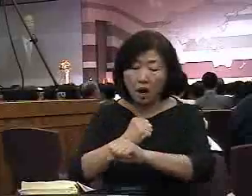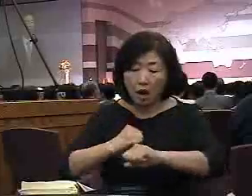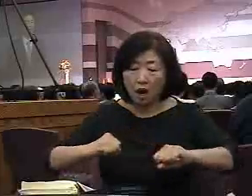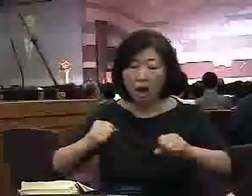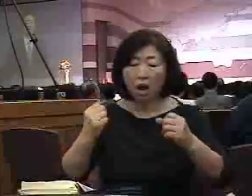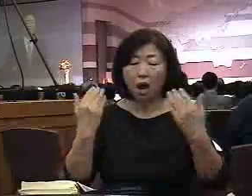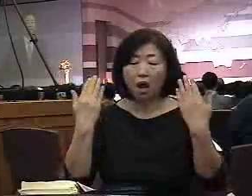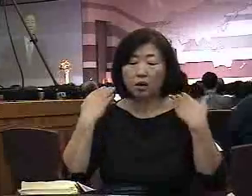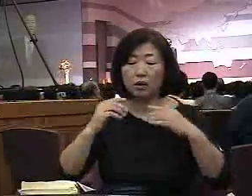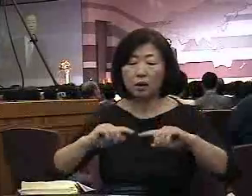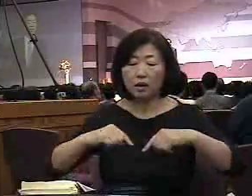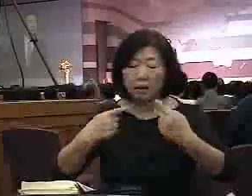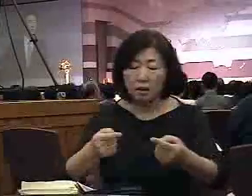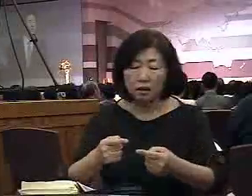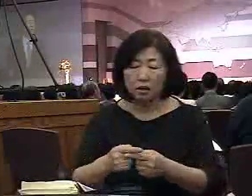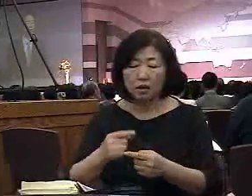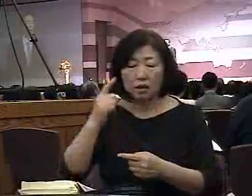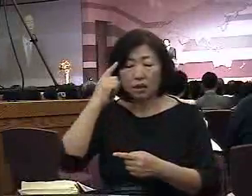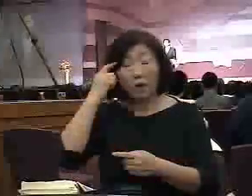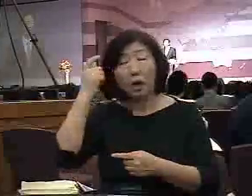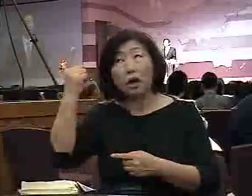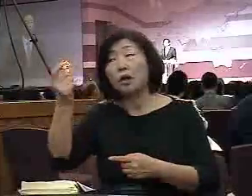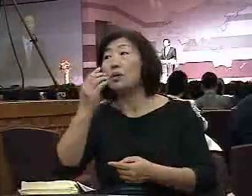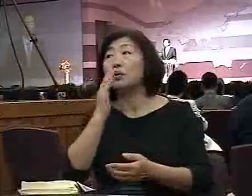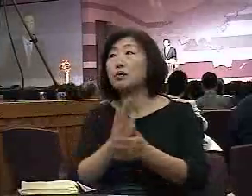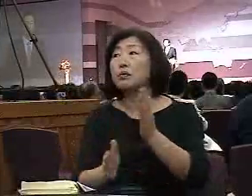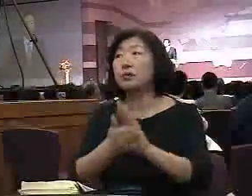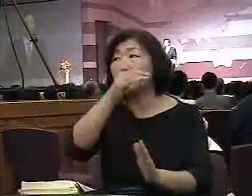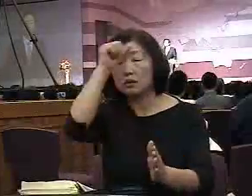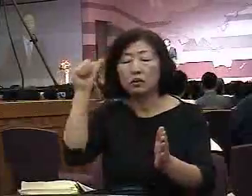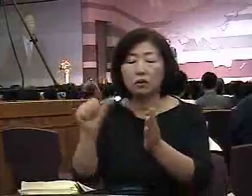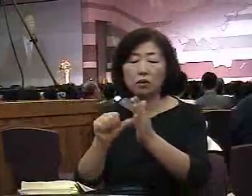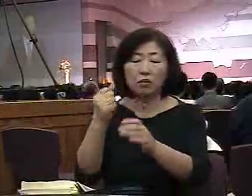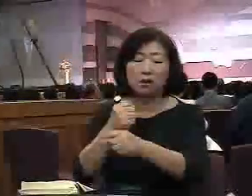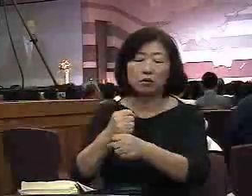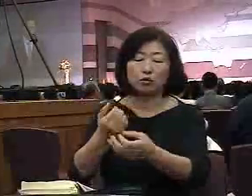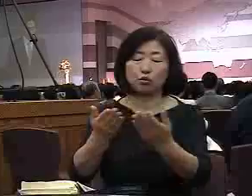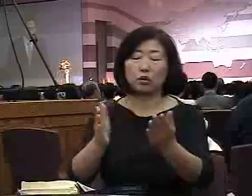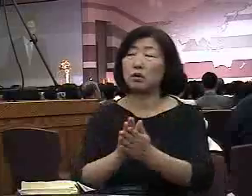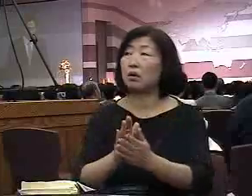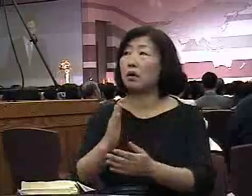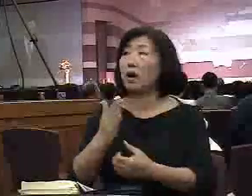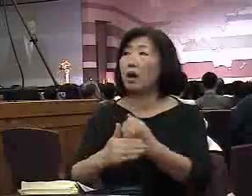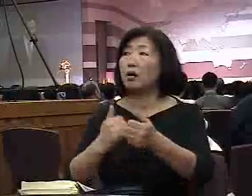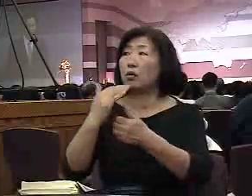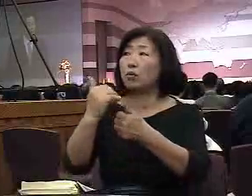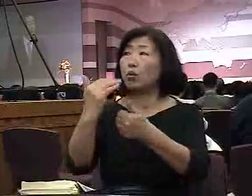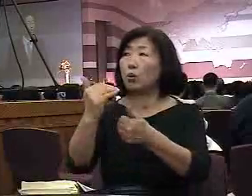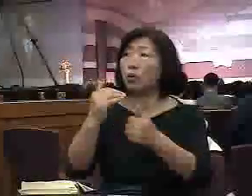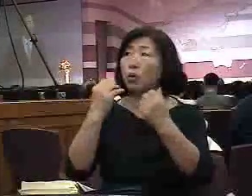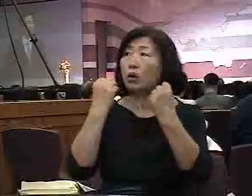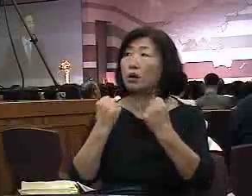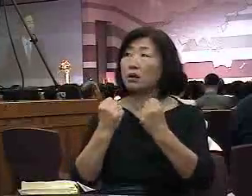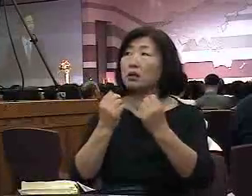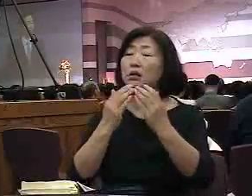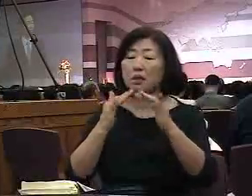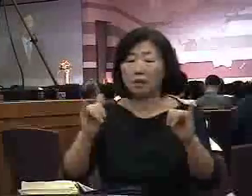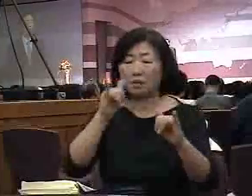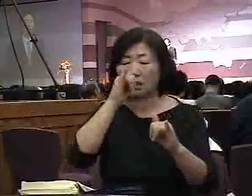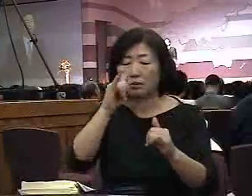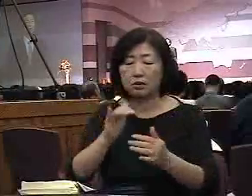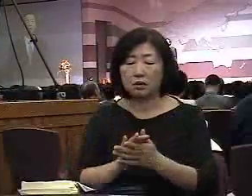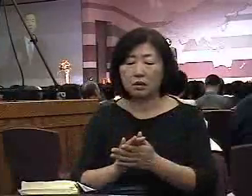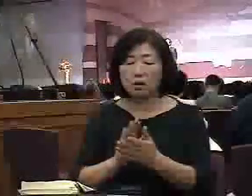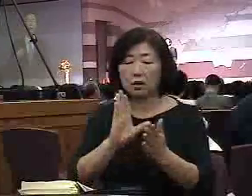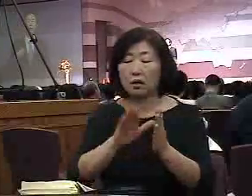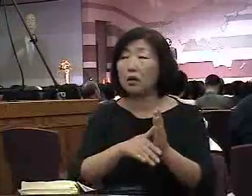그러면 네가 상상할 수 없는 인생으로 너를 만들어주겠다. 하나님께서 부르고 계신 분들이 있습니다.